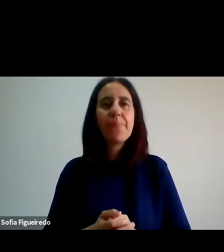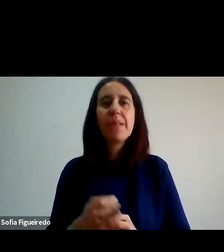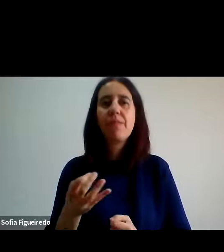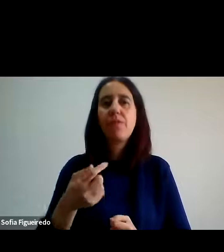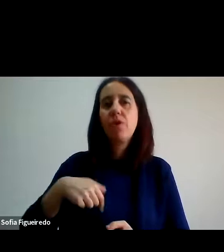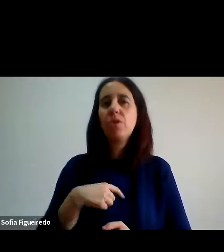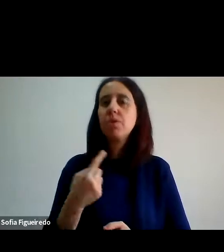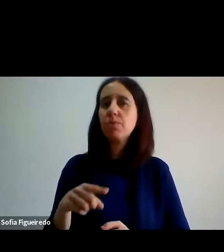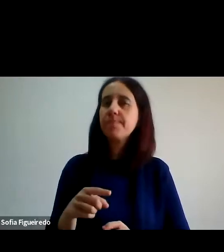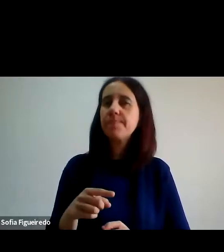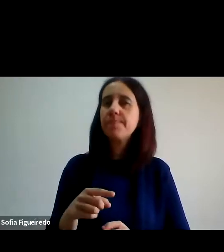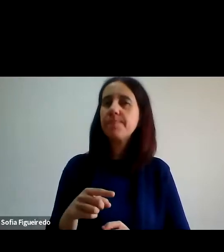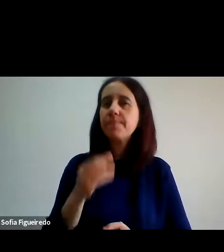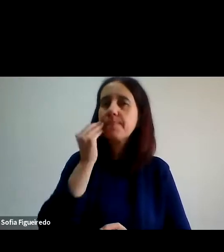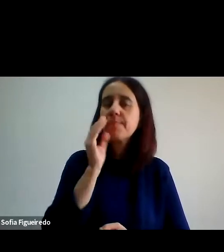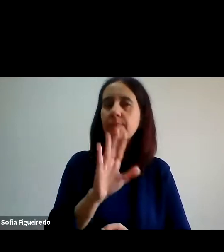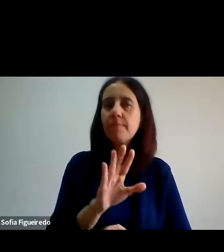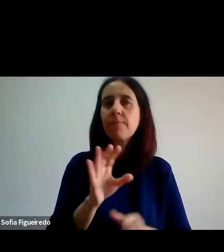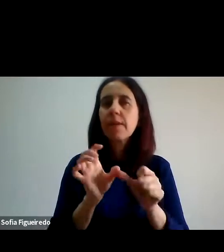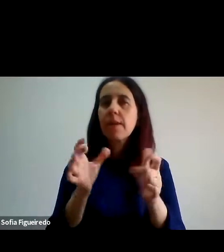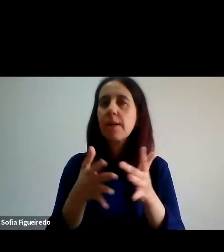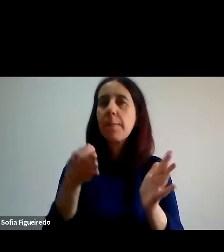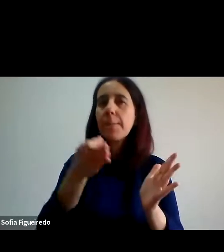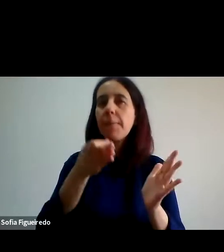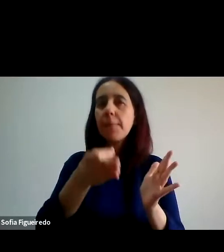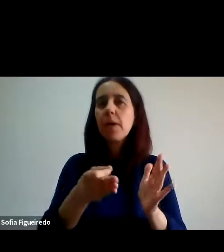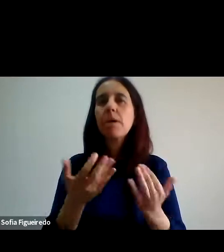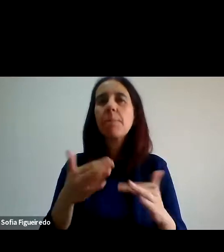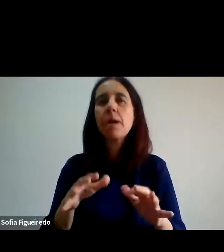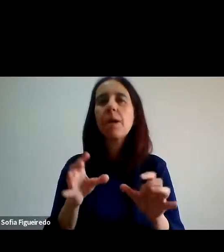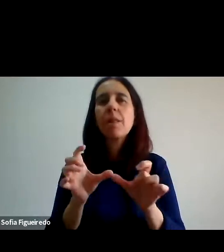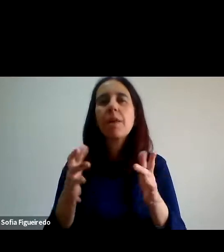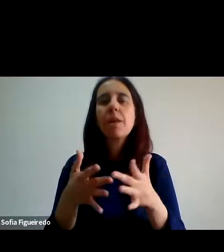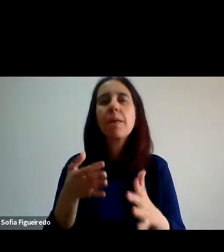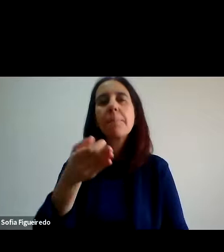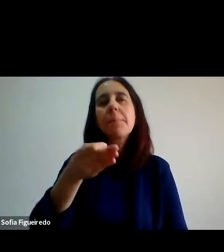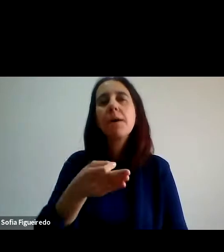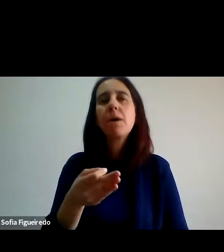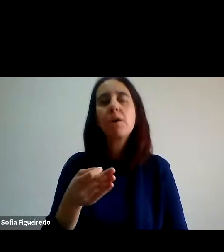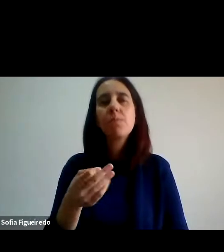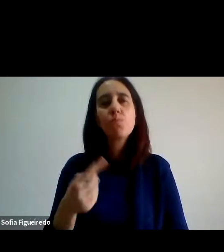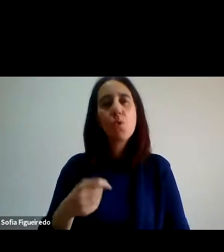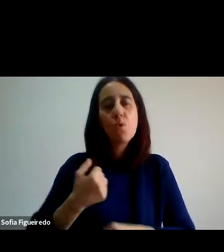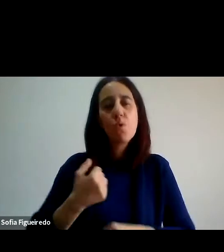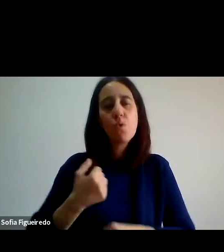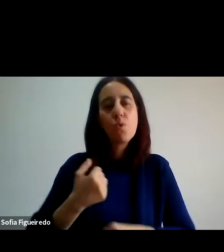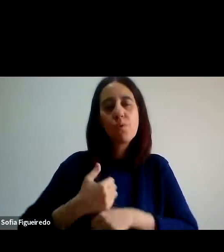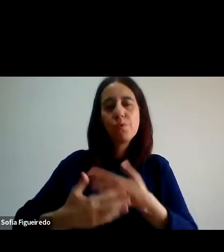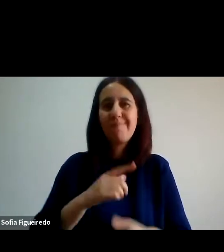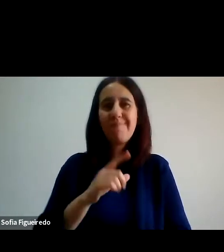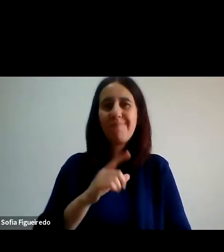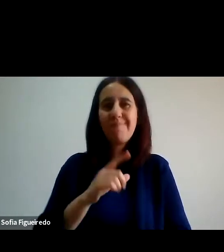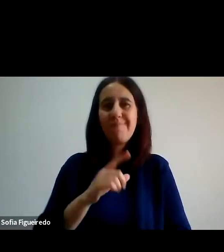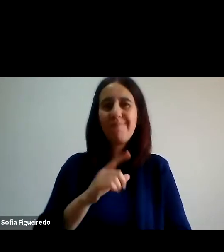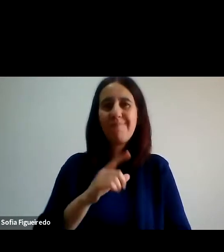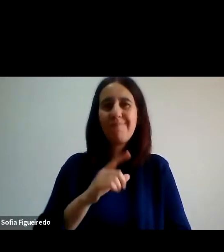de utilização da internet, mas nós utilizamos a internet não com uma perspectiva meramente funcional, mas de facto como uma